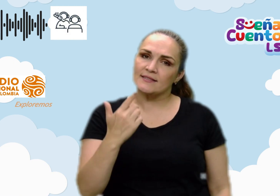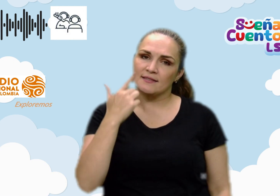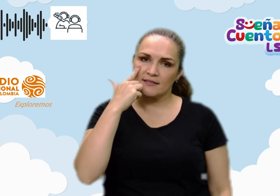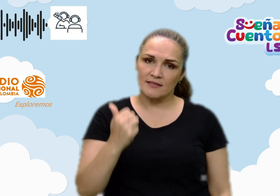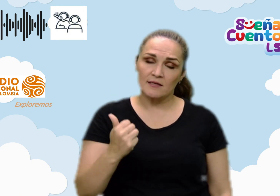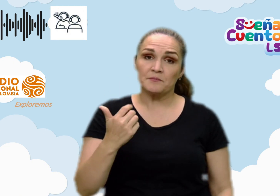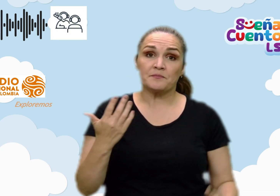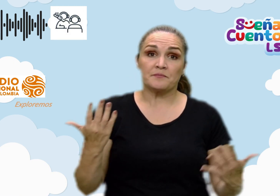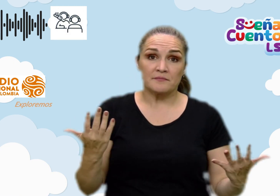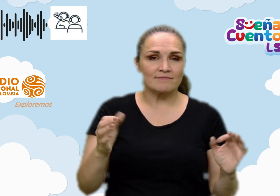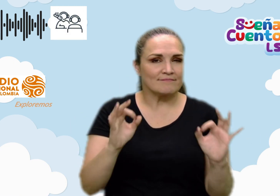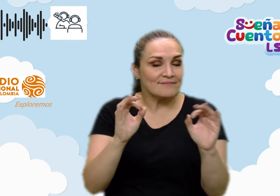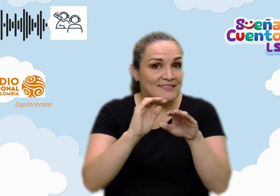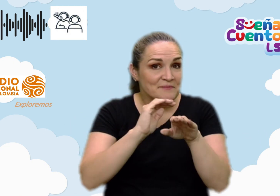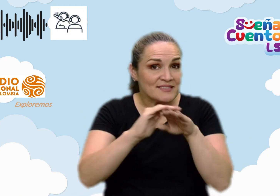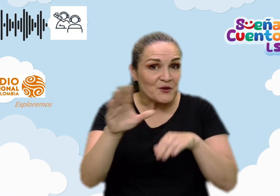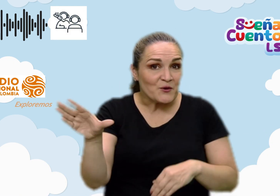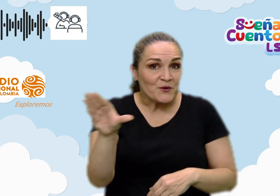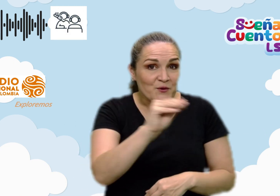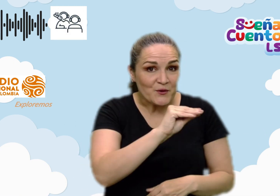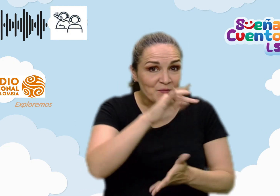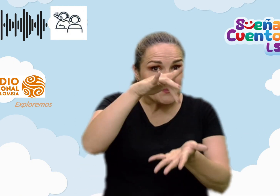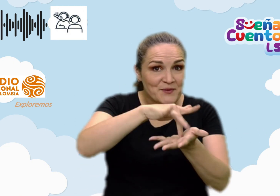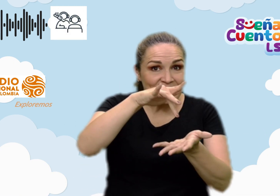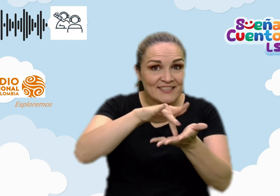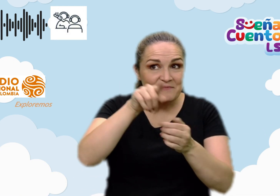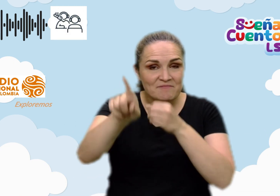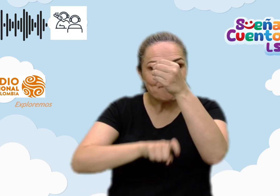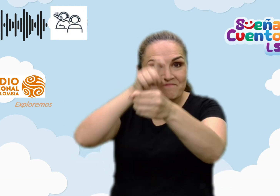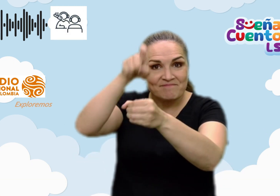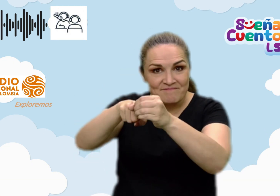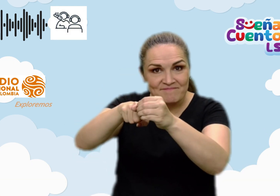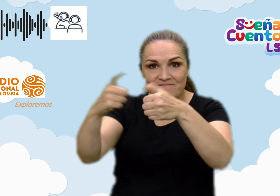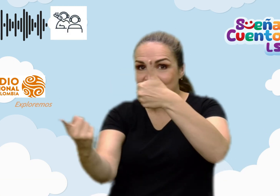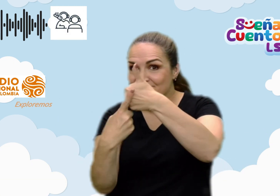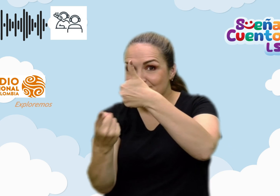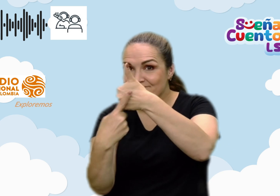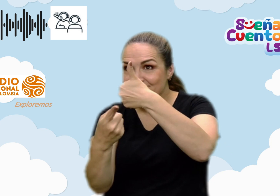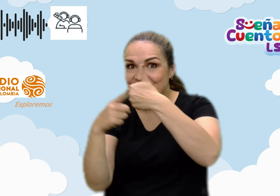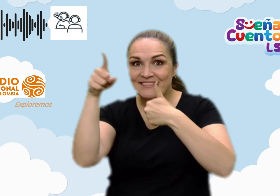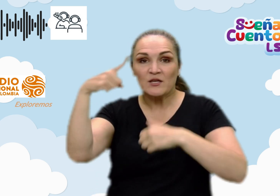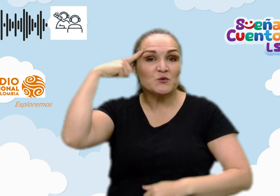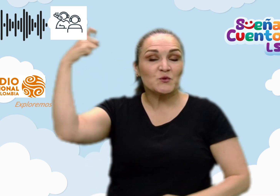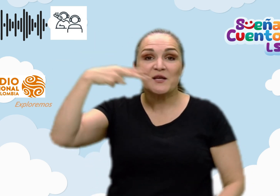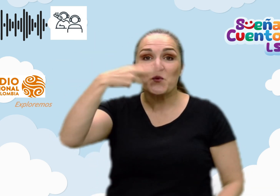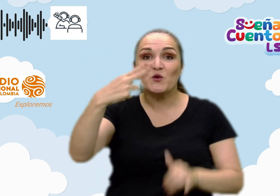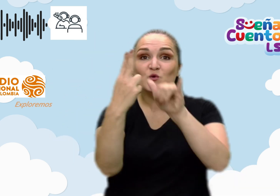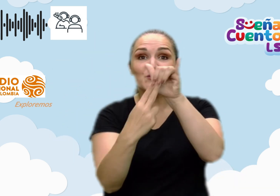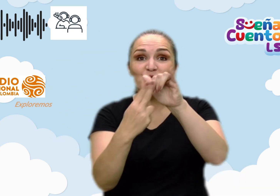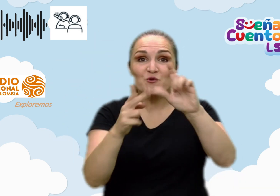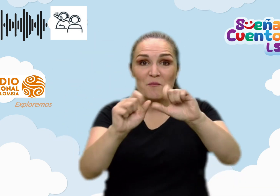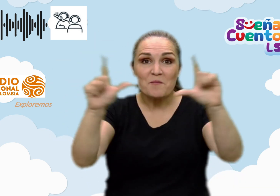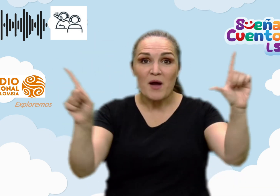bueno, muchísimas gracias, Andrea. Así que súper invitados a unirse a este súper canal Sueña Cuentos,